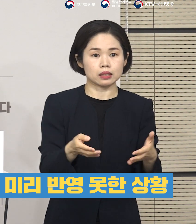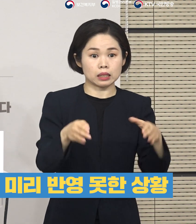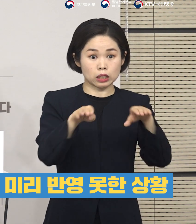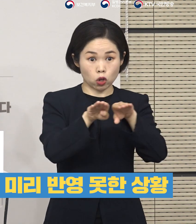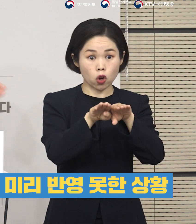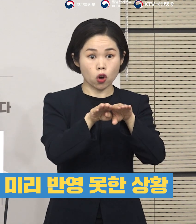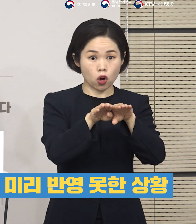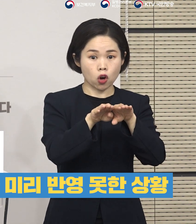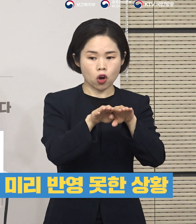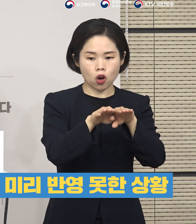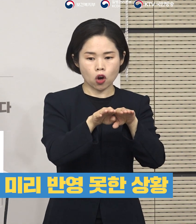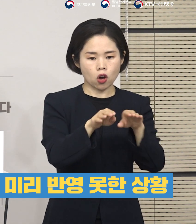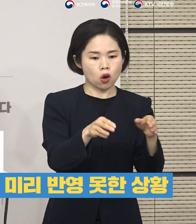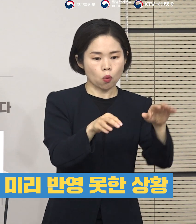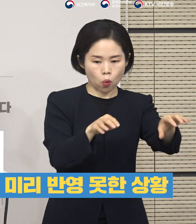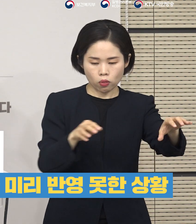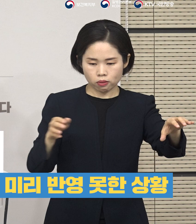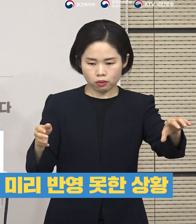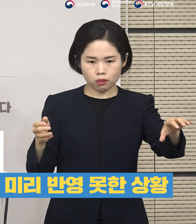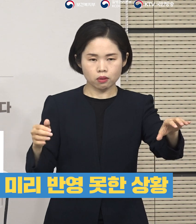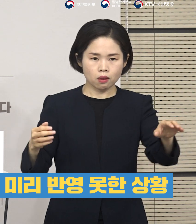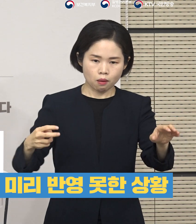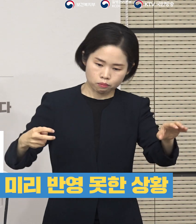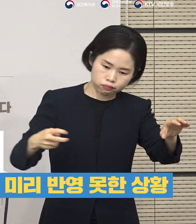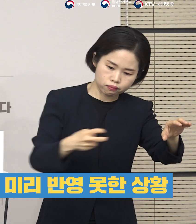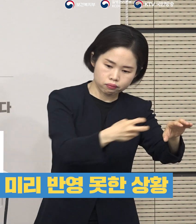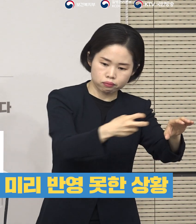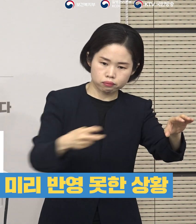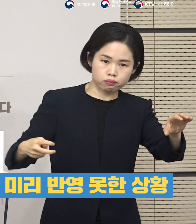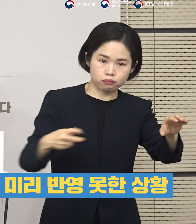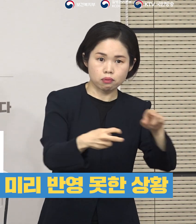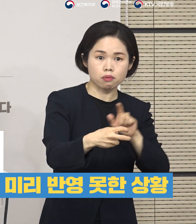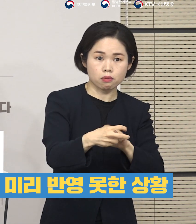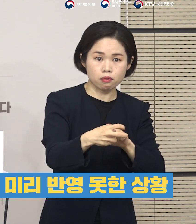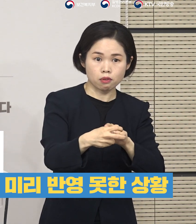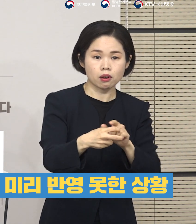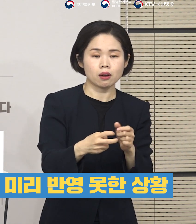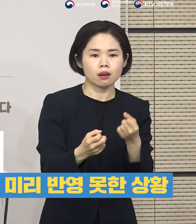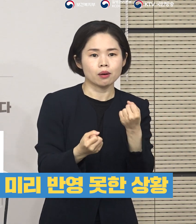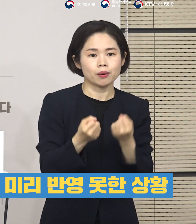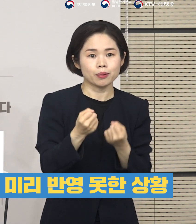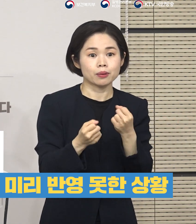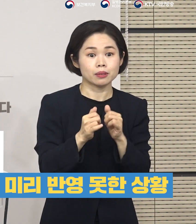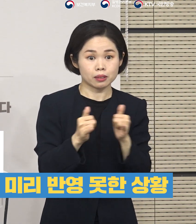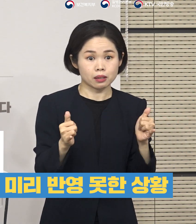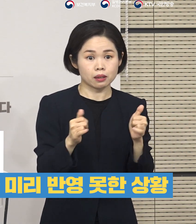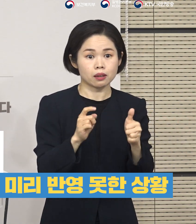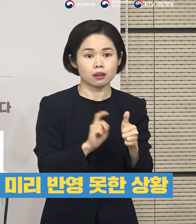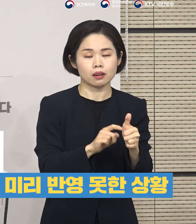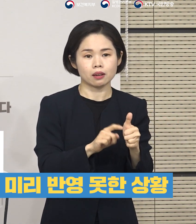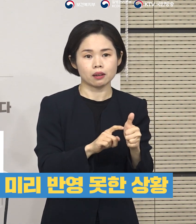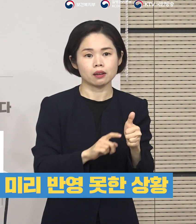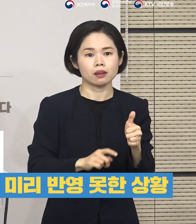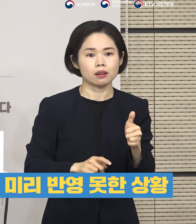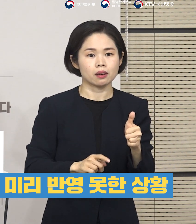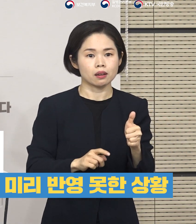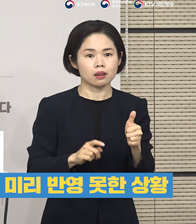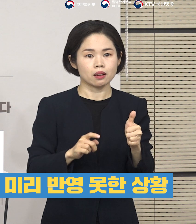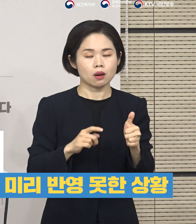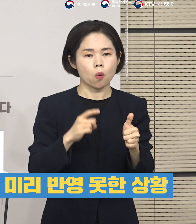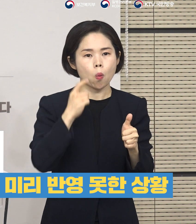임시생활시설까지 이렇게 오가는 이런 교통을 책임지셨던 그 긴급수송 그 전세버스에 대한 그 대금